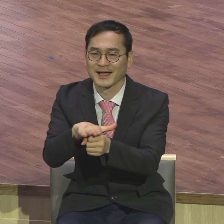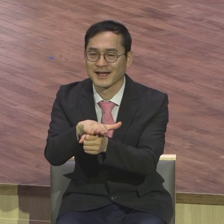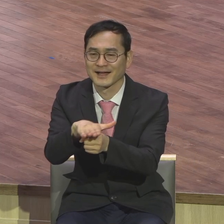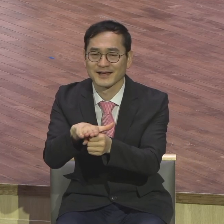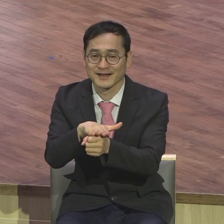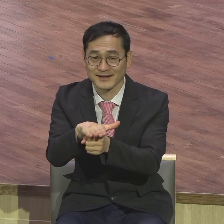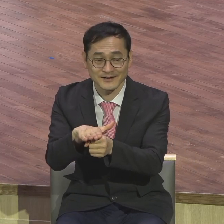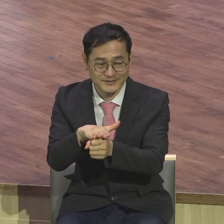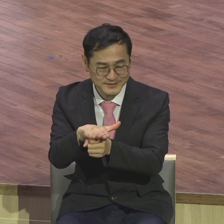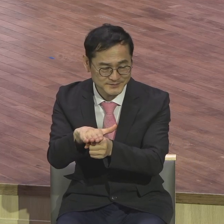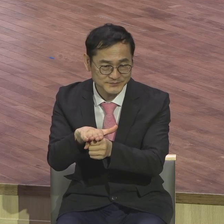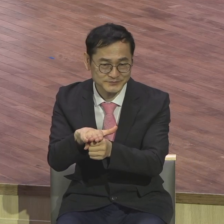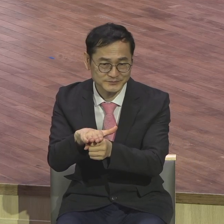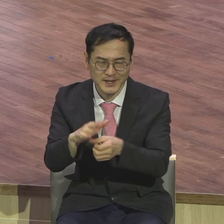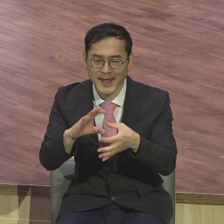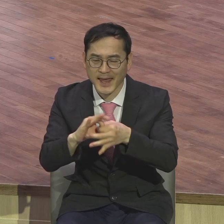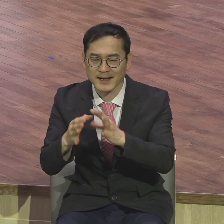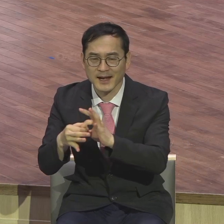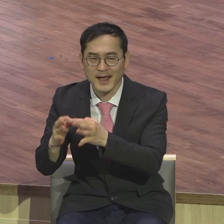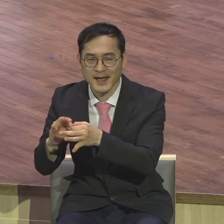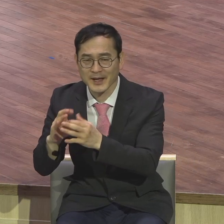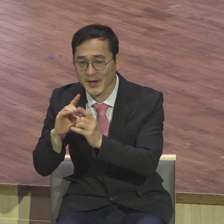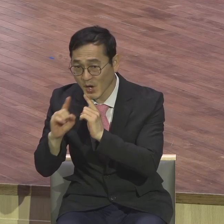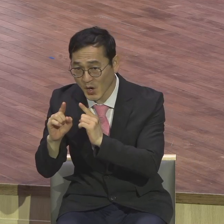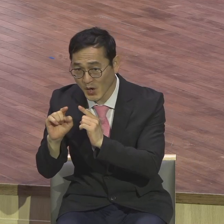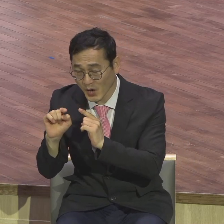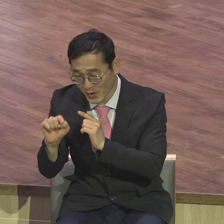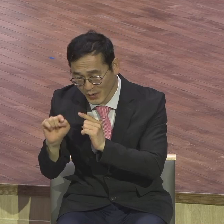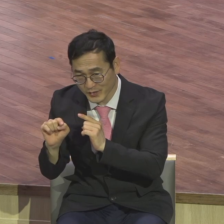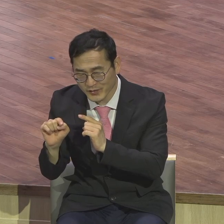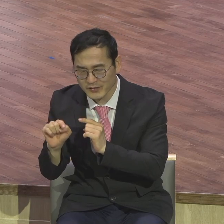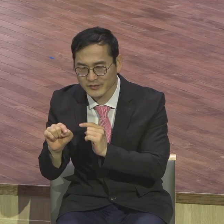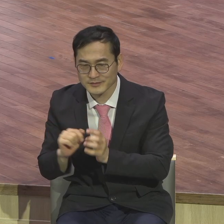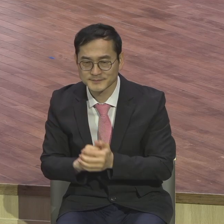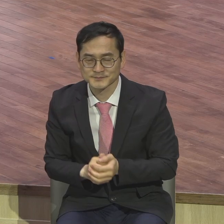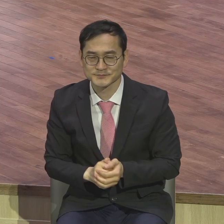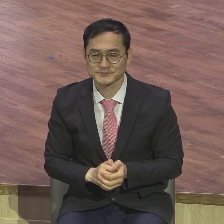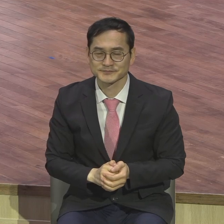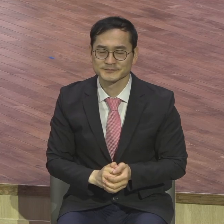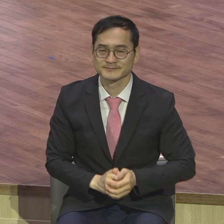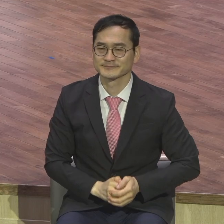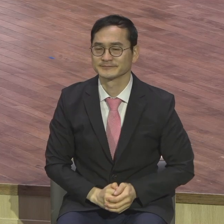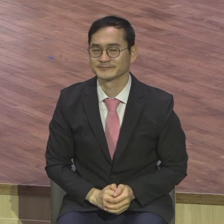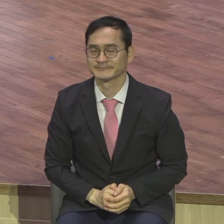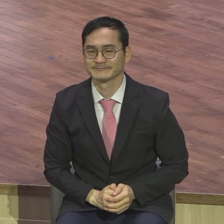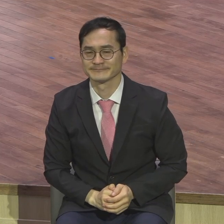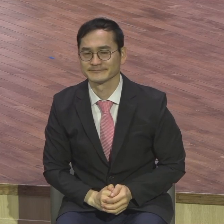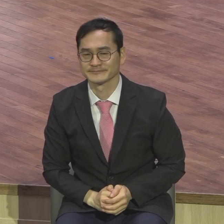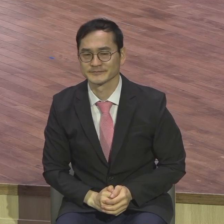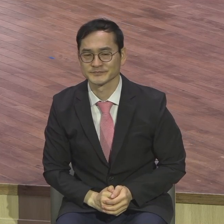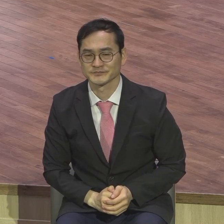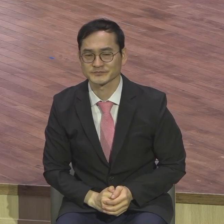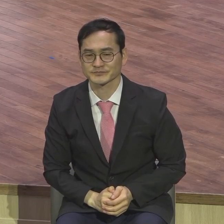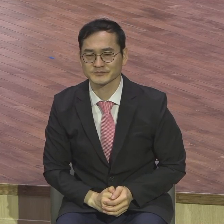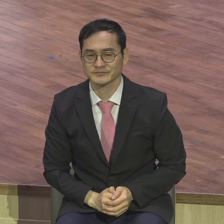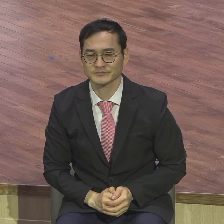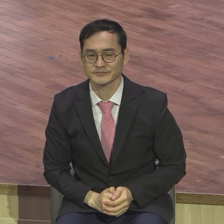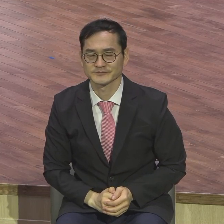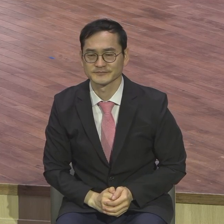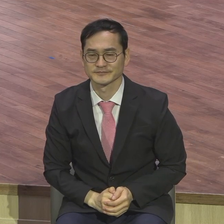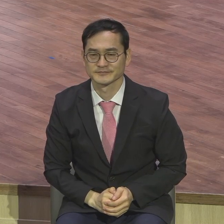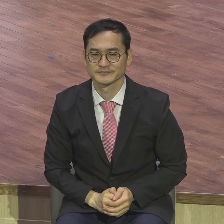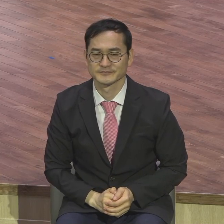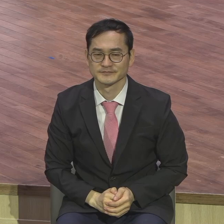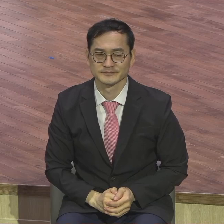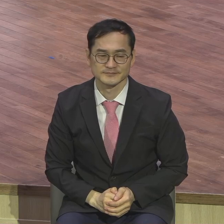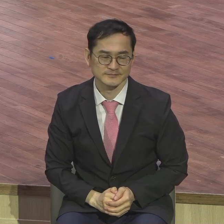헬라에 보면요. 헬라어는 우리나라 단어하고